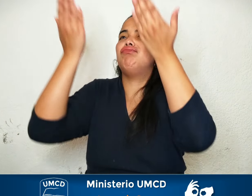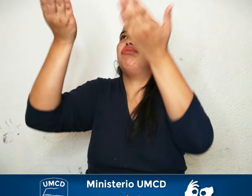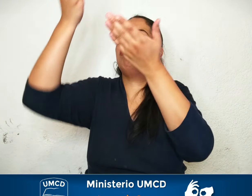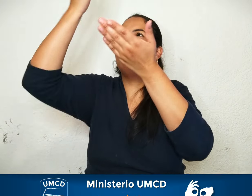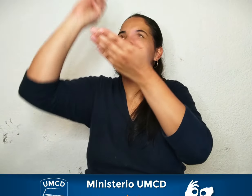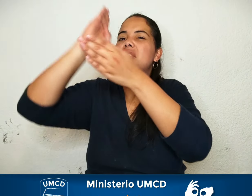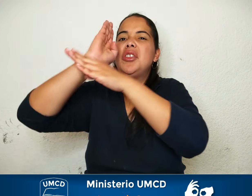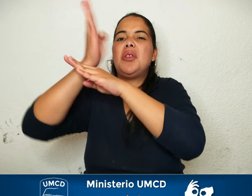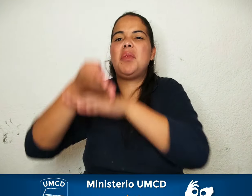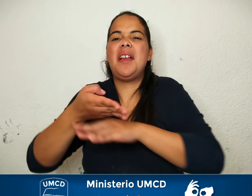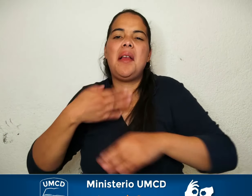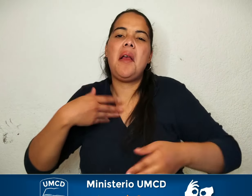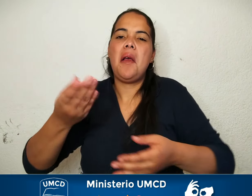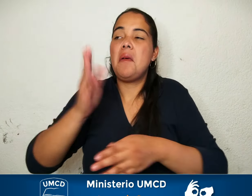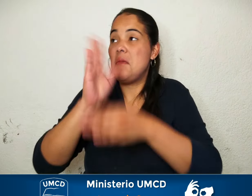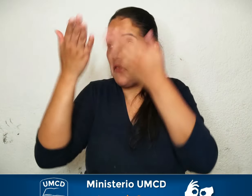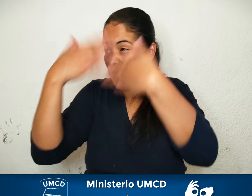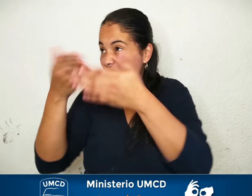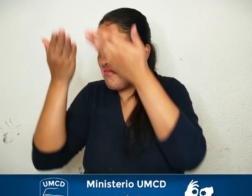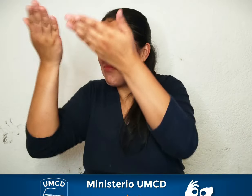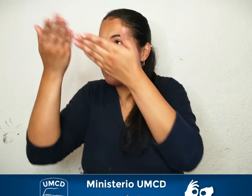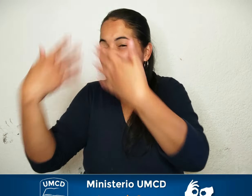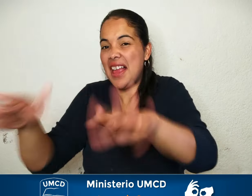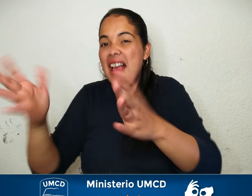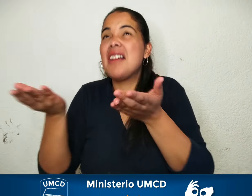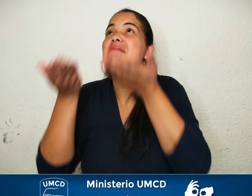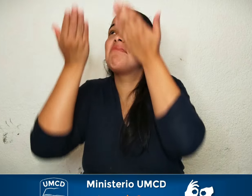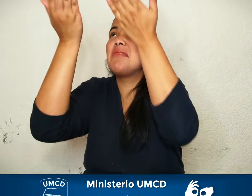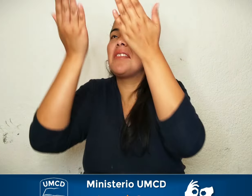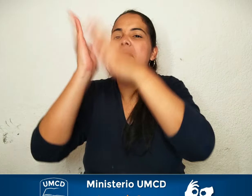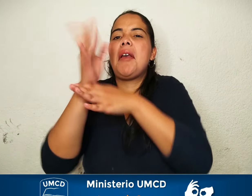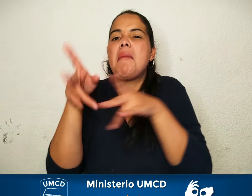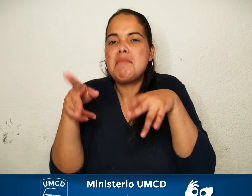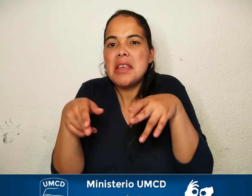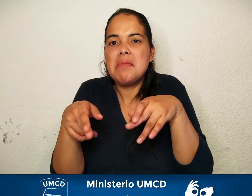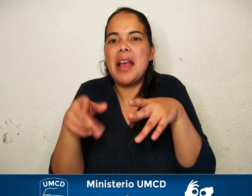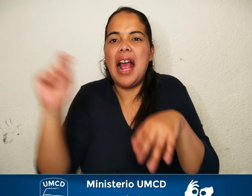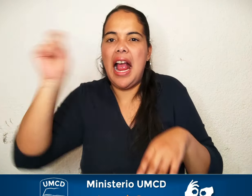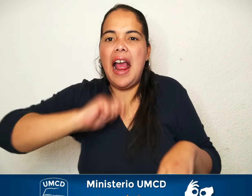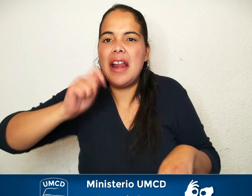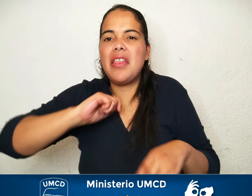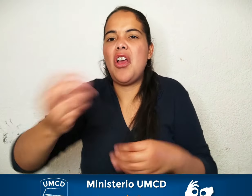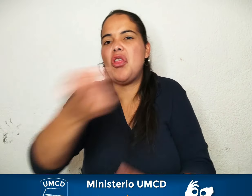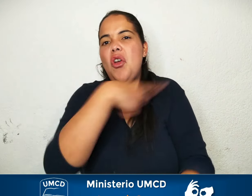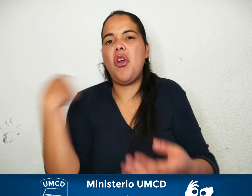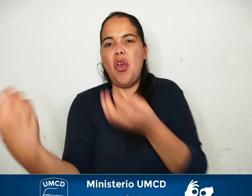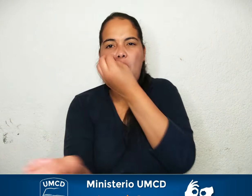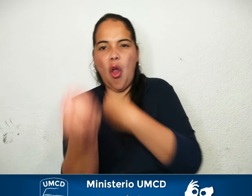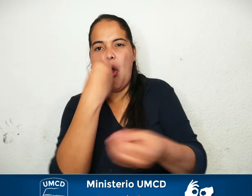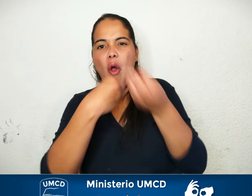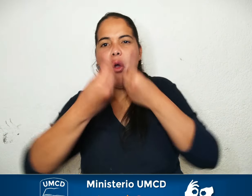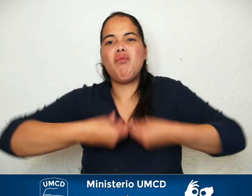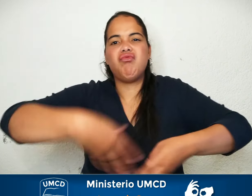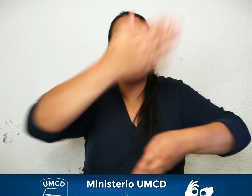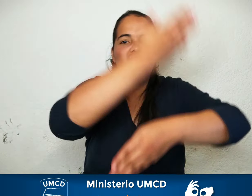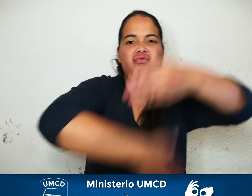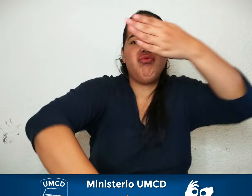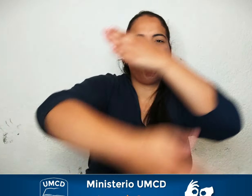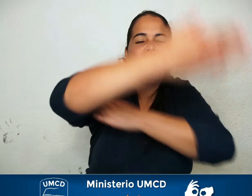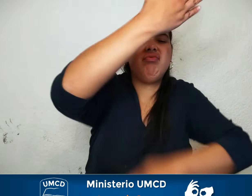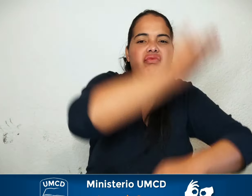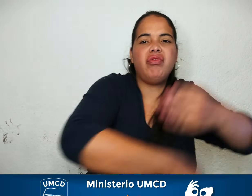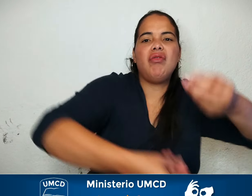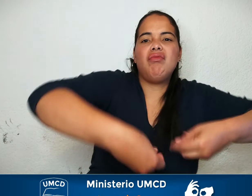era utilizado en fiestas que la persona que presentaba ese sacrificio utilizaba para alimentar a las personas a quienes